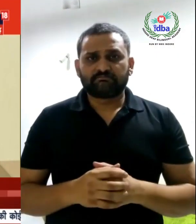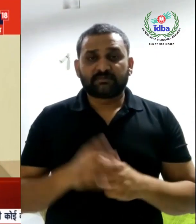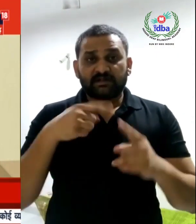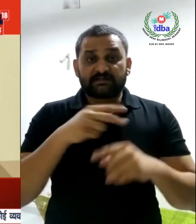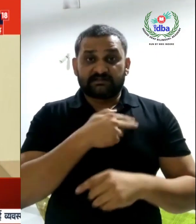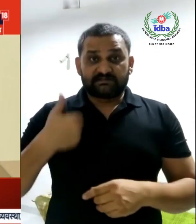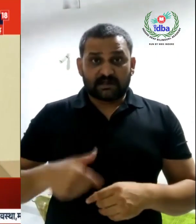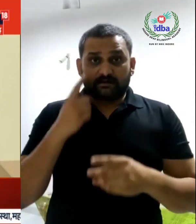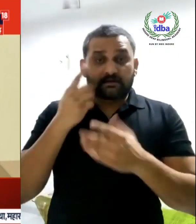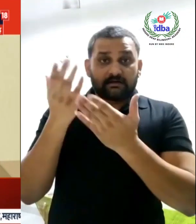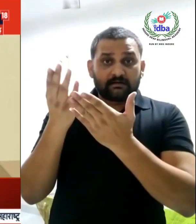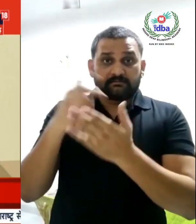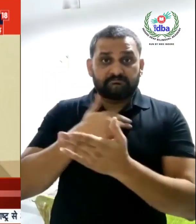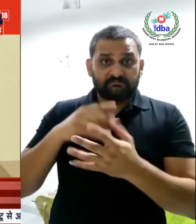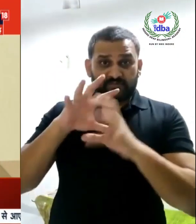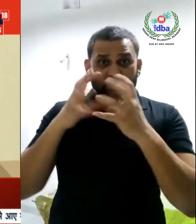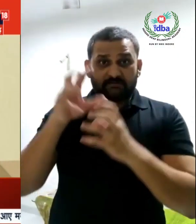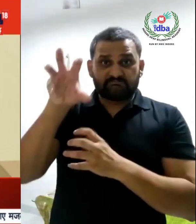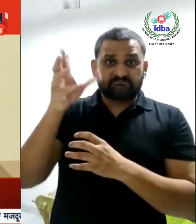विशेषकर चीन जैसे देशों से,